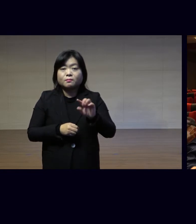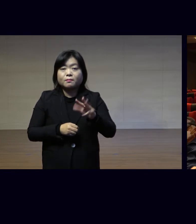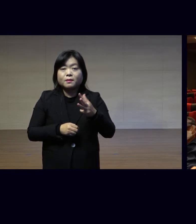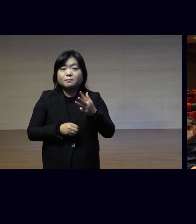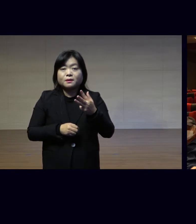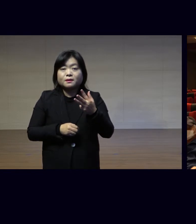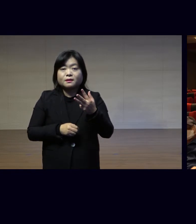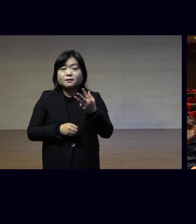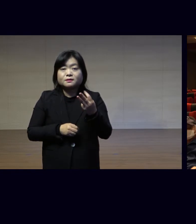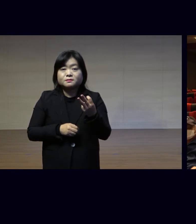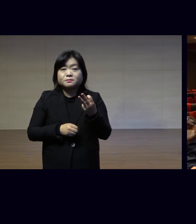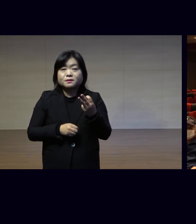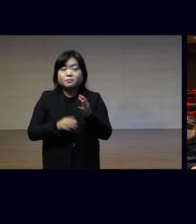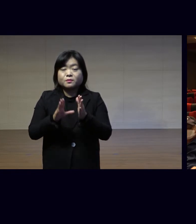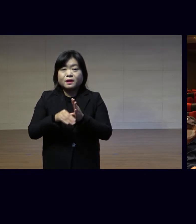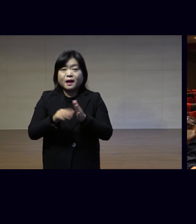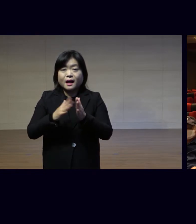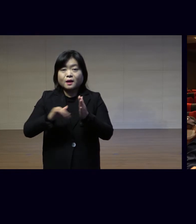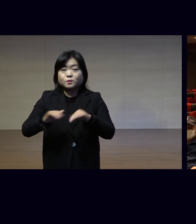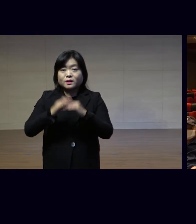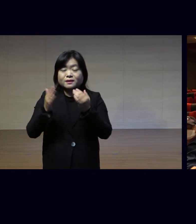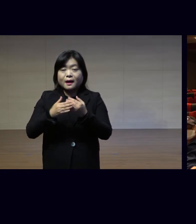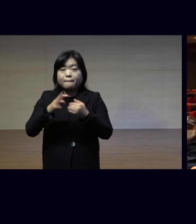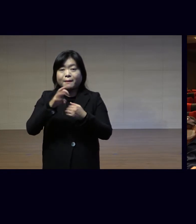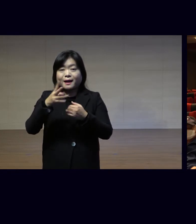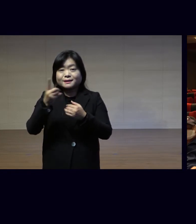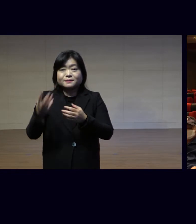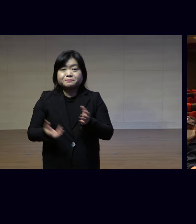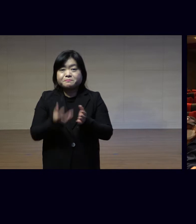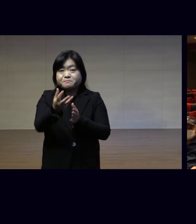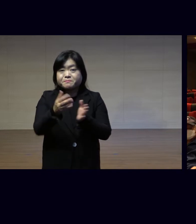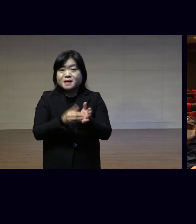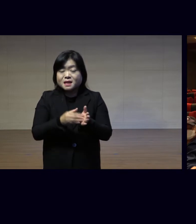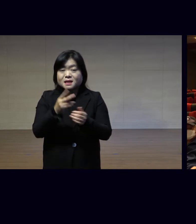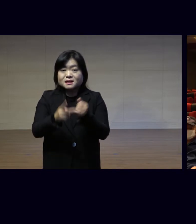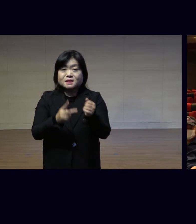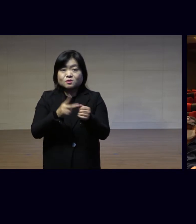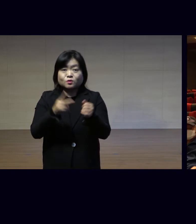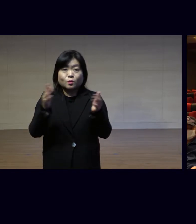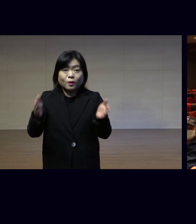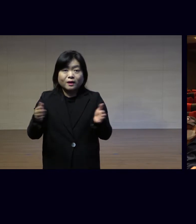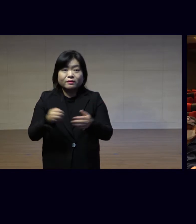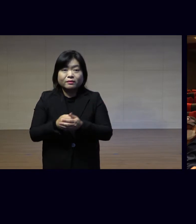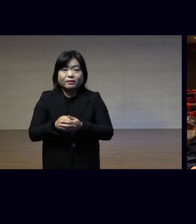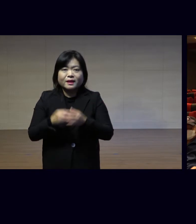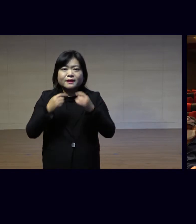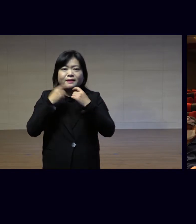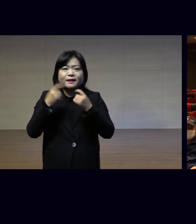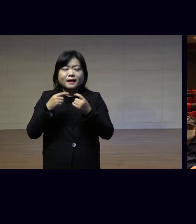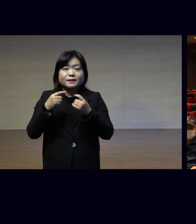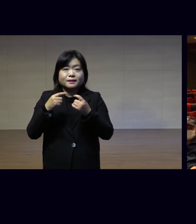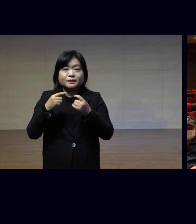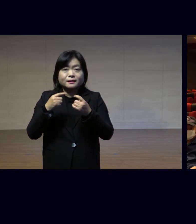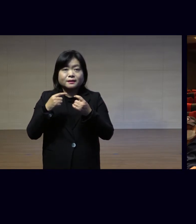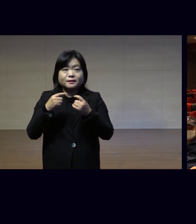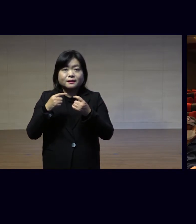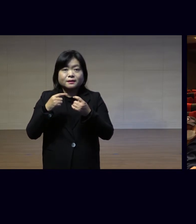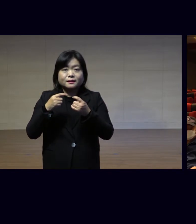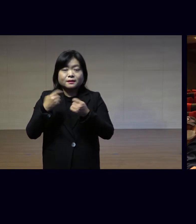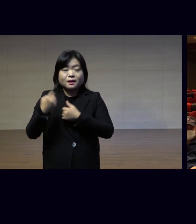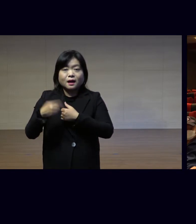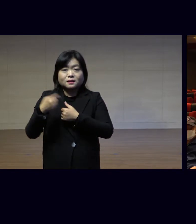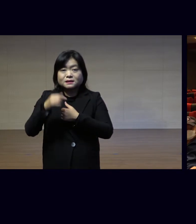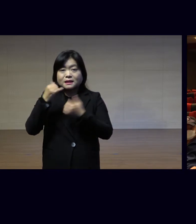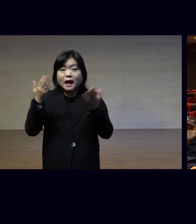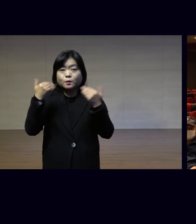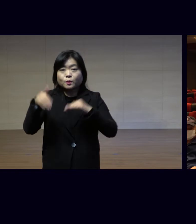1813년에는 가족이 전부 다가 파리로 가가지고 사는데 한 2년 동안 개인 교수가 있는 학교에 다녔다 그랬는데